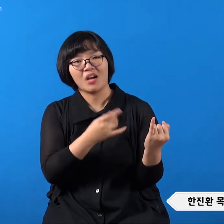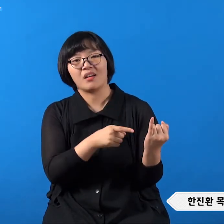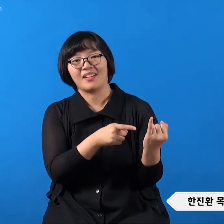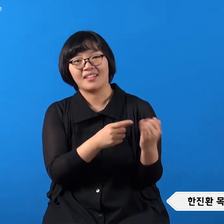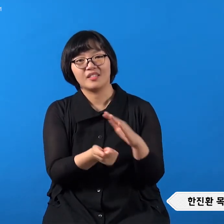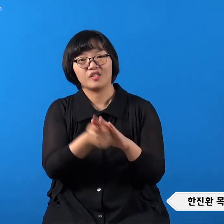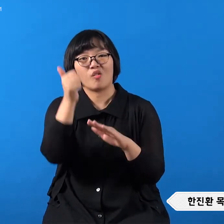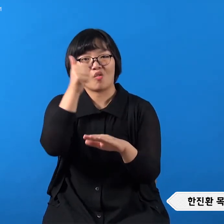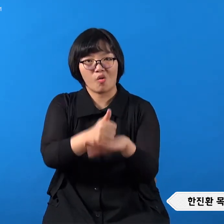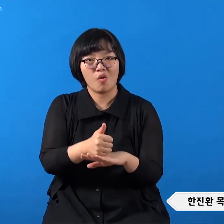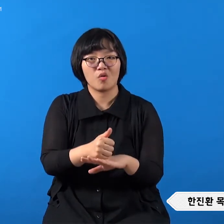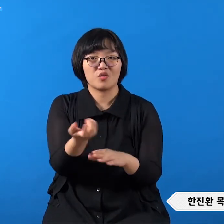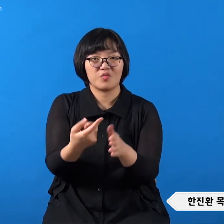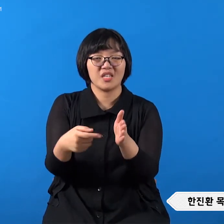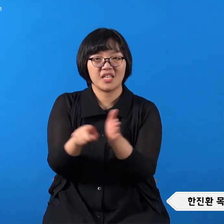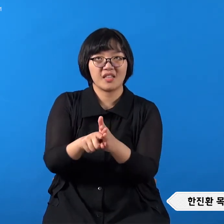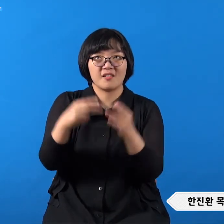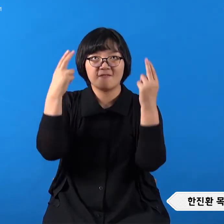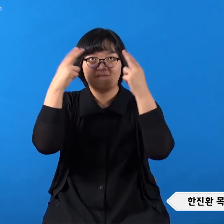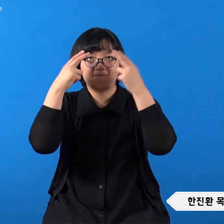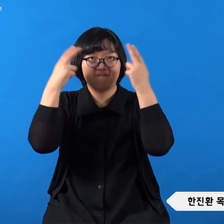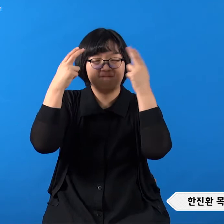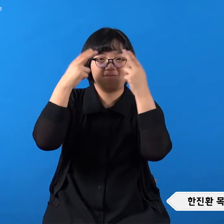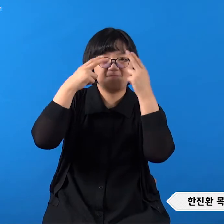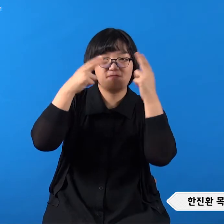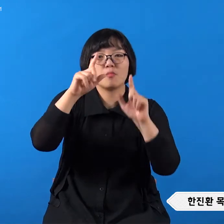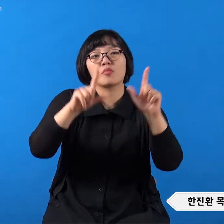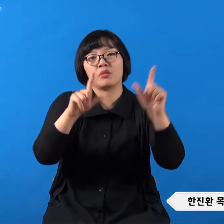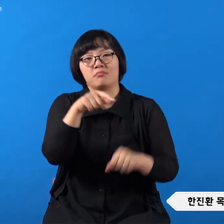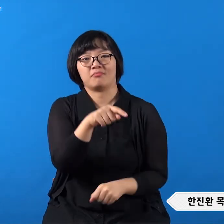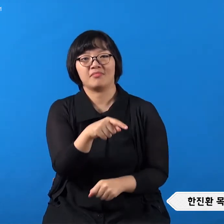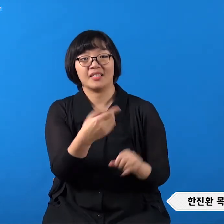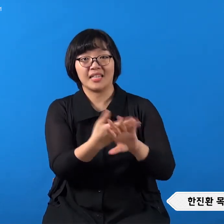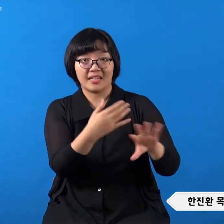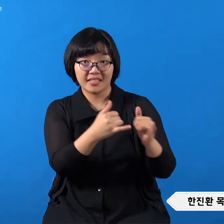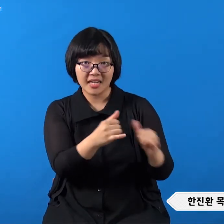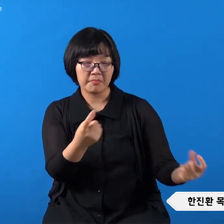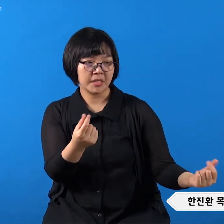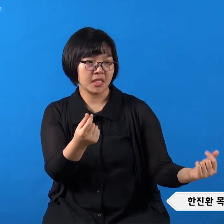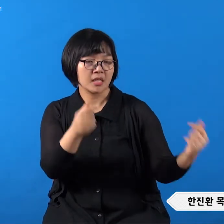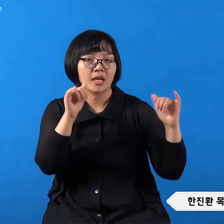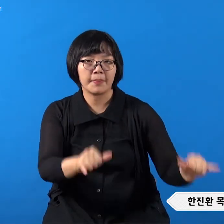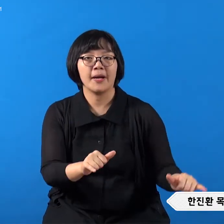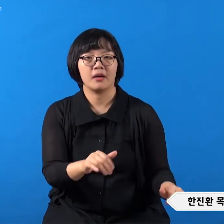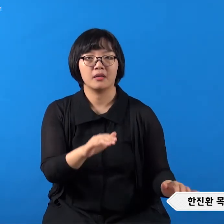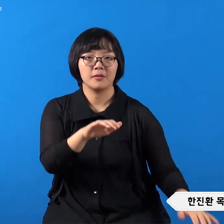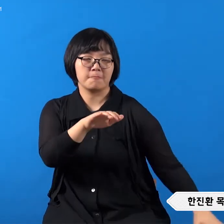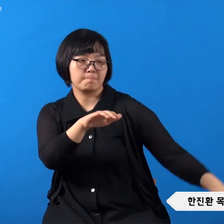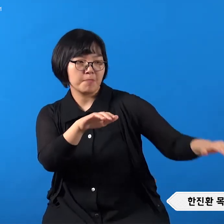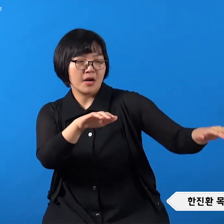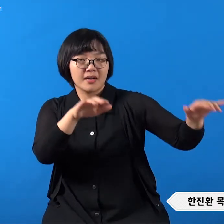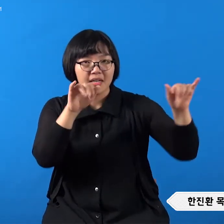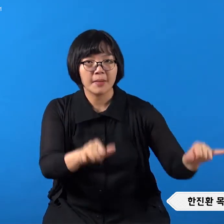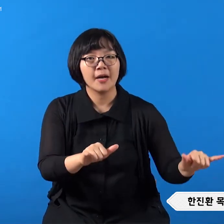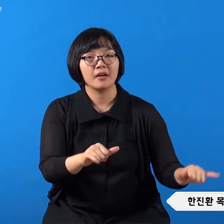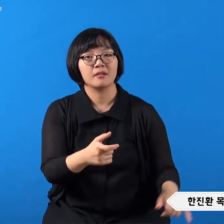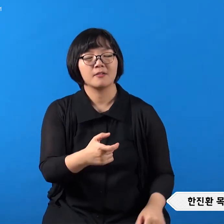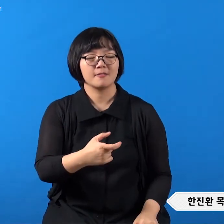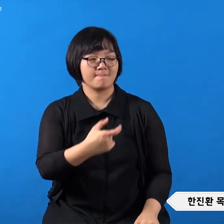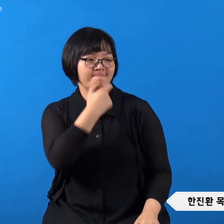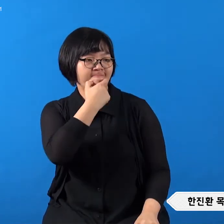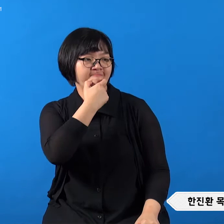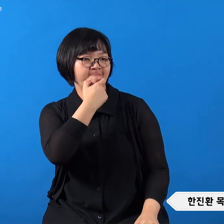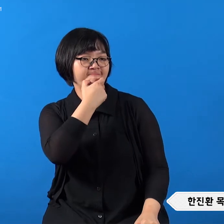성공이라는 우상에 사로잡혀 있으면 그렇게 됩니다. 남들과 비슷하게 보이고 고만고만하게 보이는 그건 죽어도